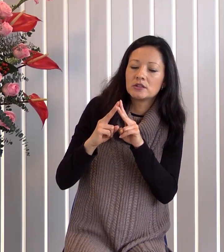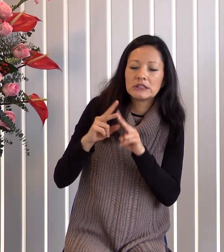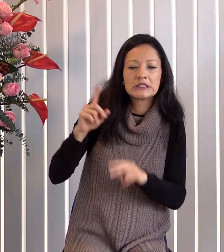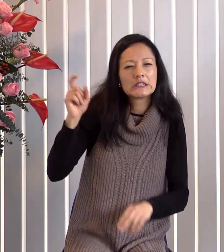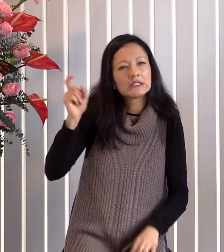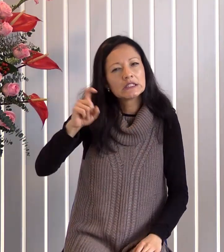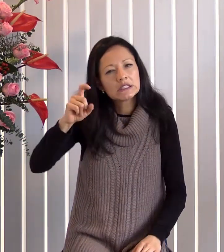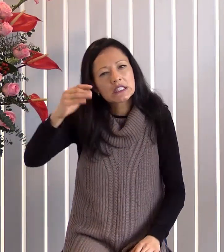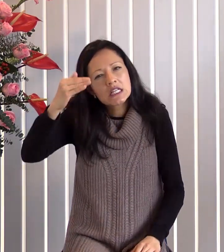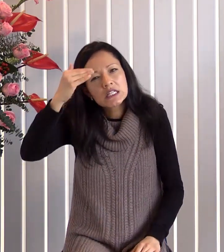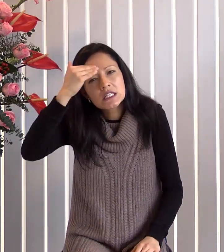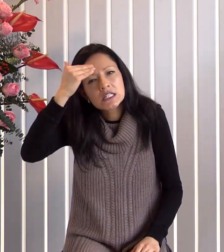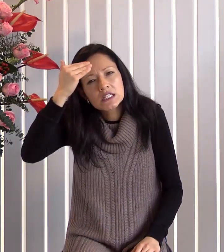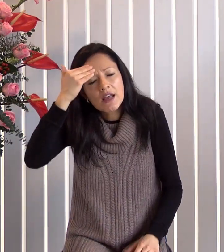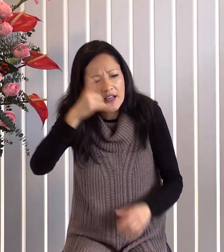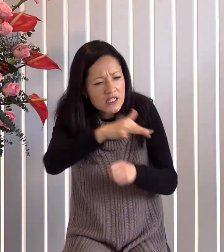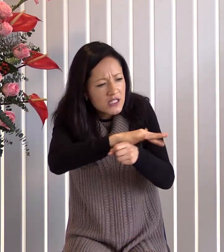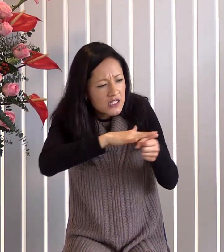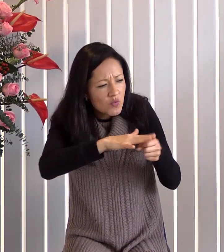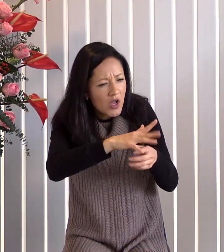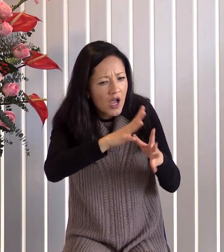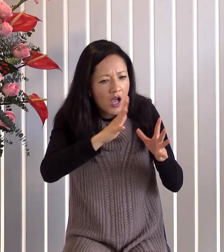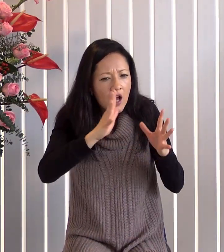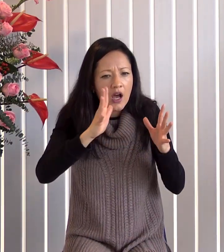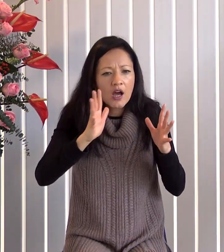Tenemos que saber qué es lo que está pasando.